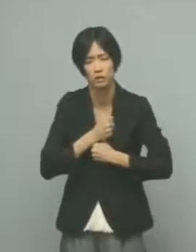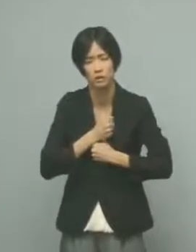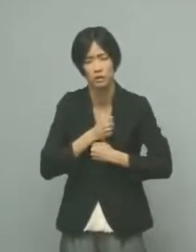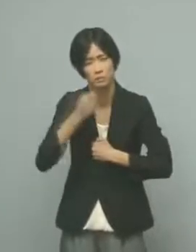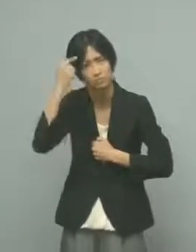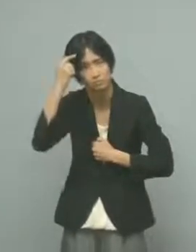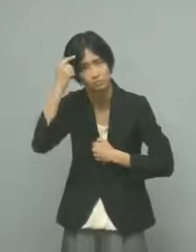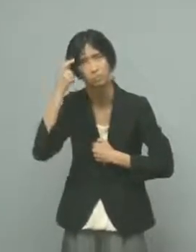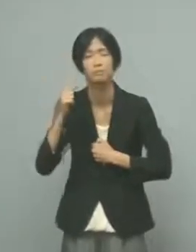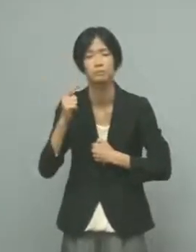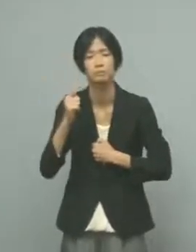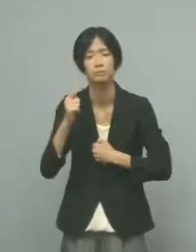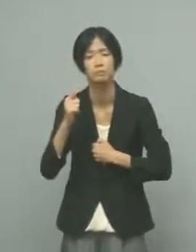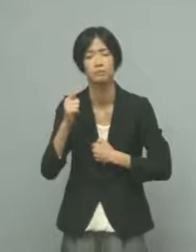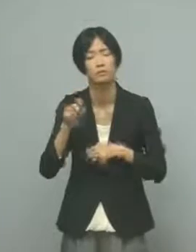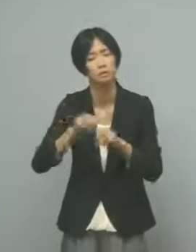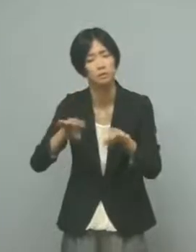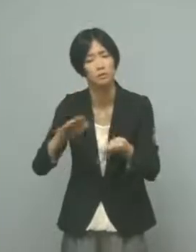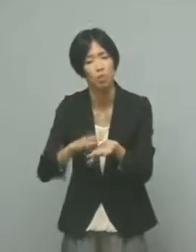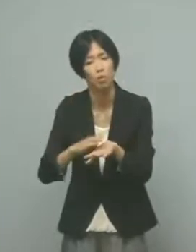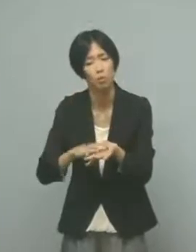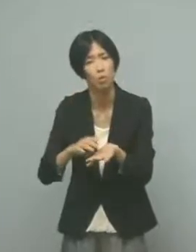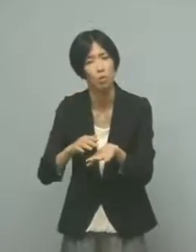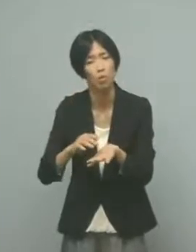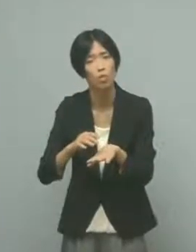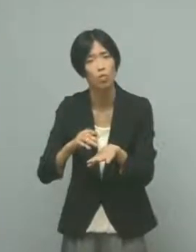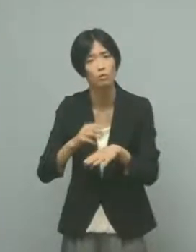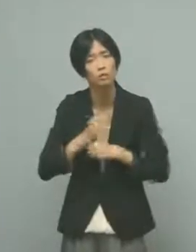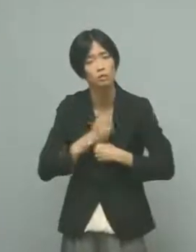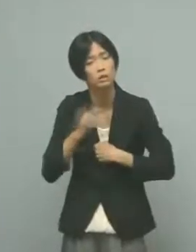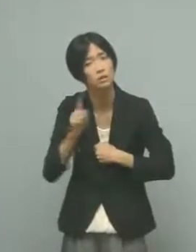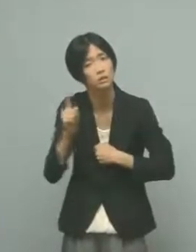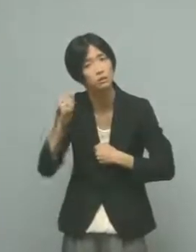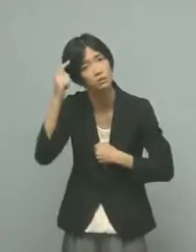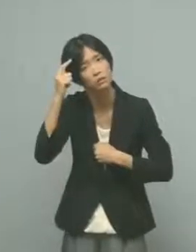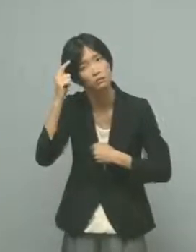ながら周知していくということをお考えなんでしょうか。